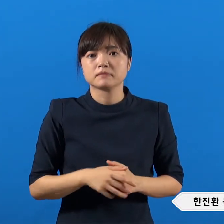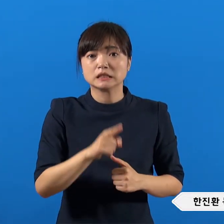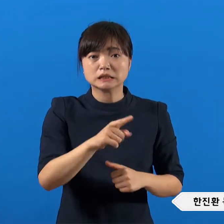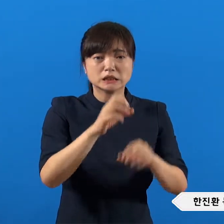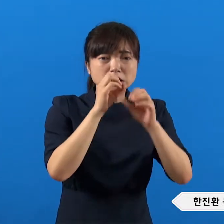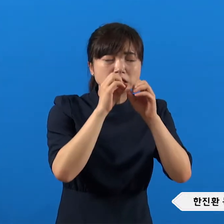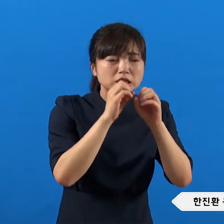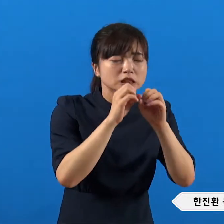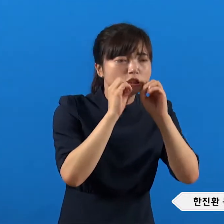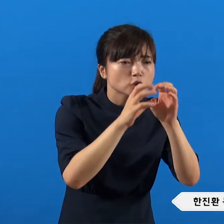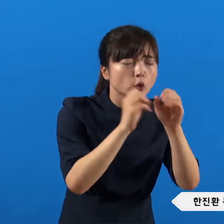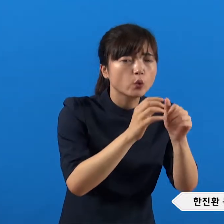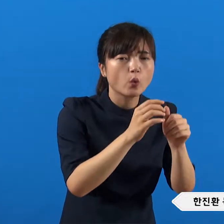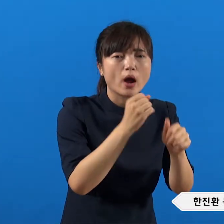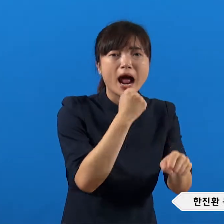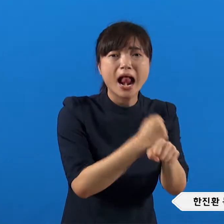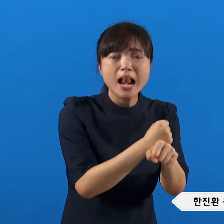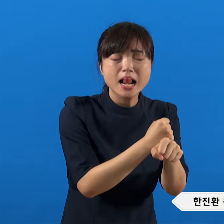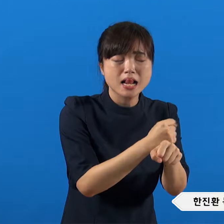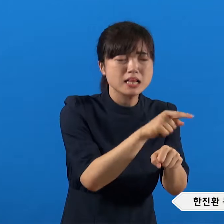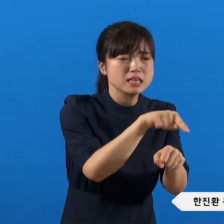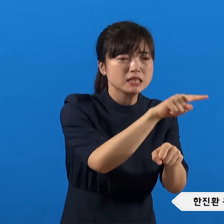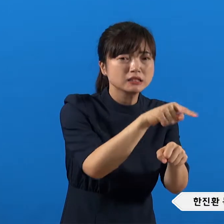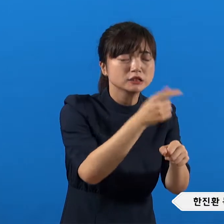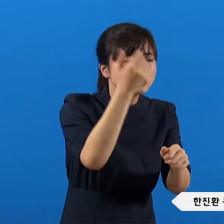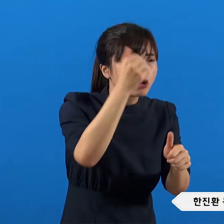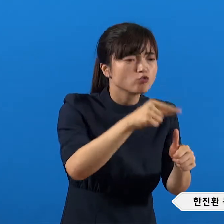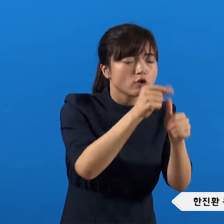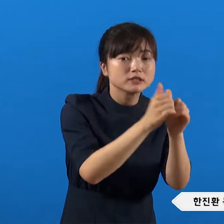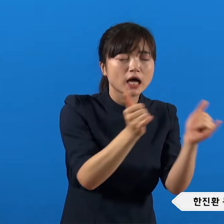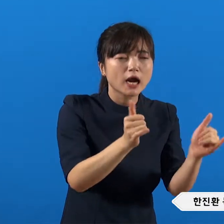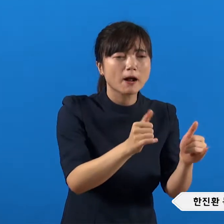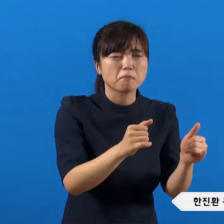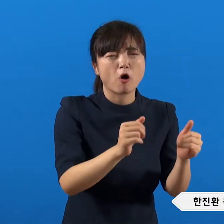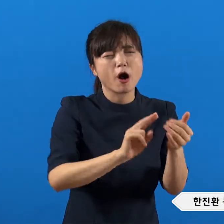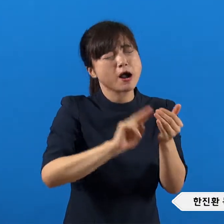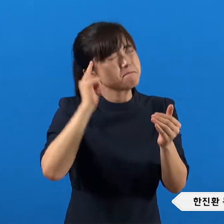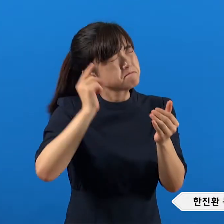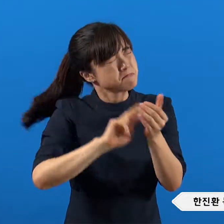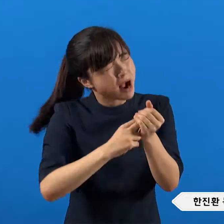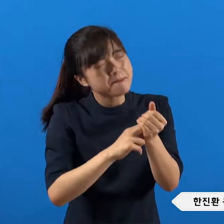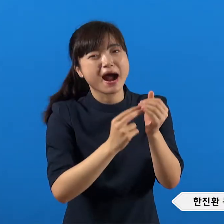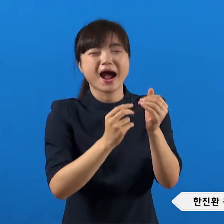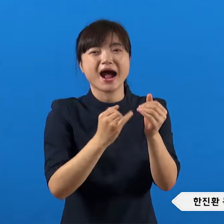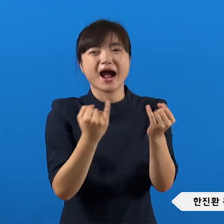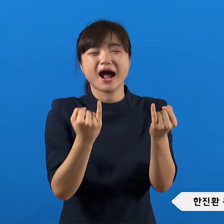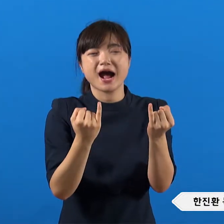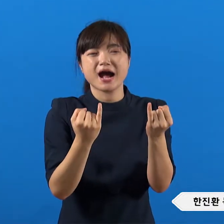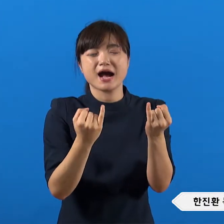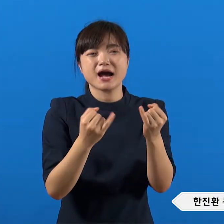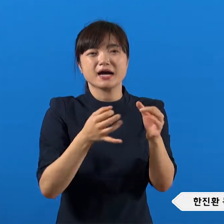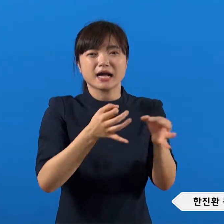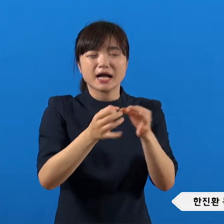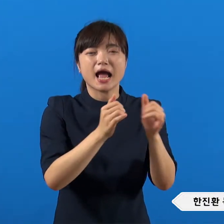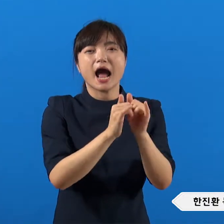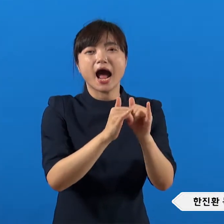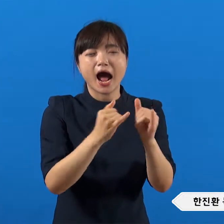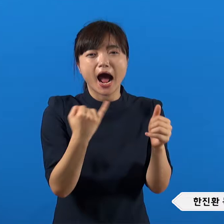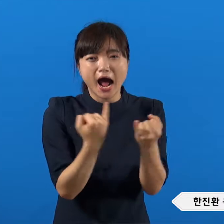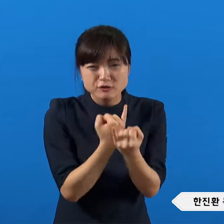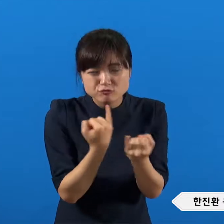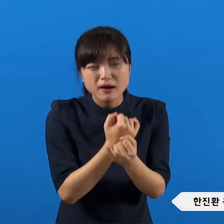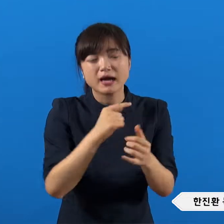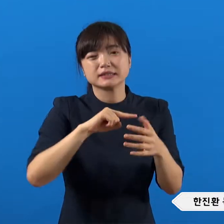VIP를 품고 먼저 기도로 시작하십시오. 미장원 아줌마든지 세탁소 아저씨든지 아니면